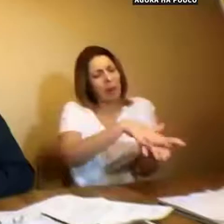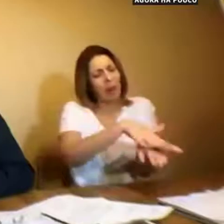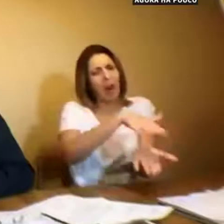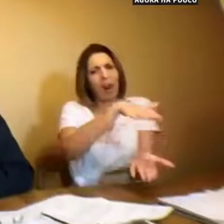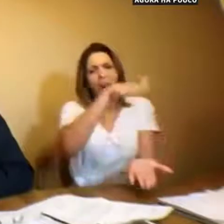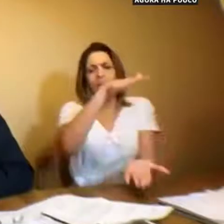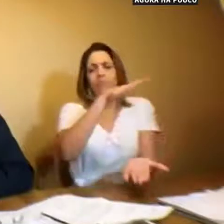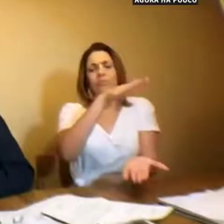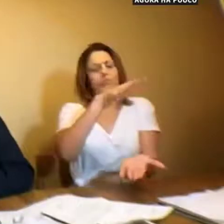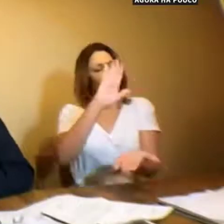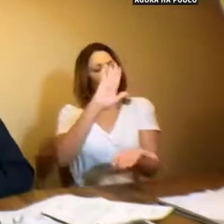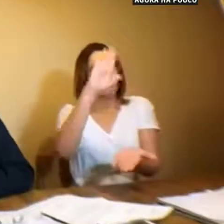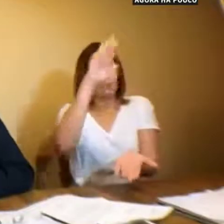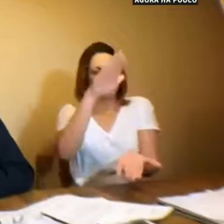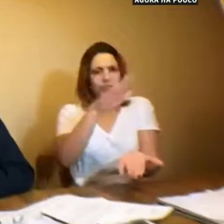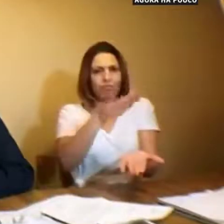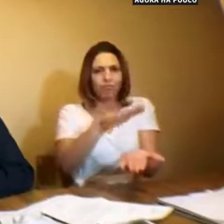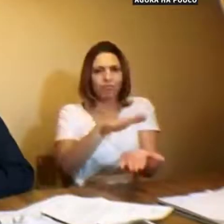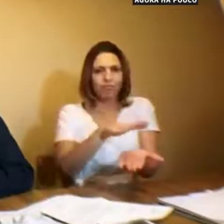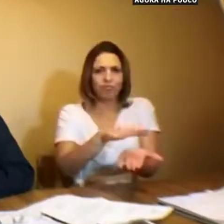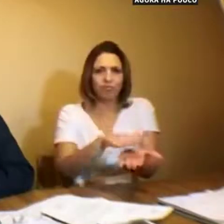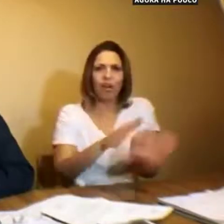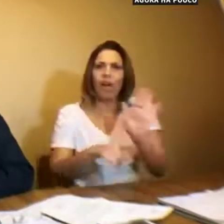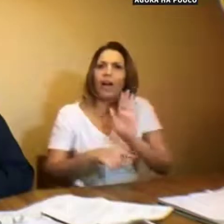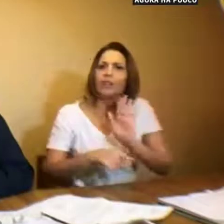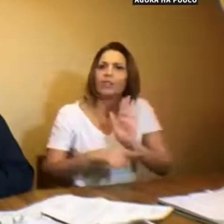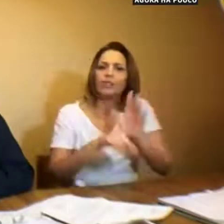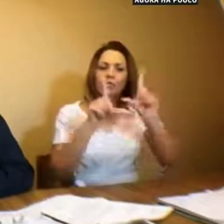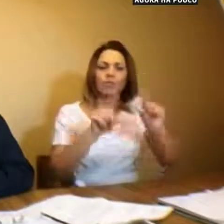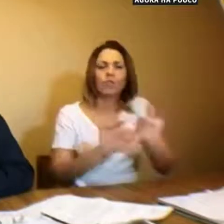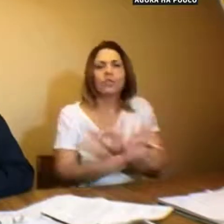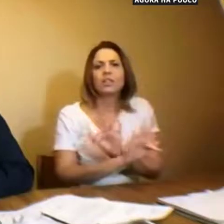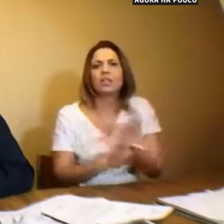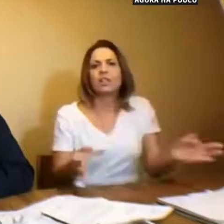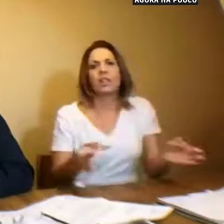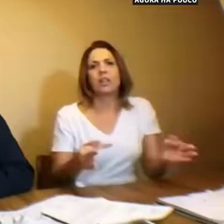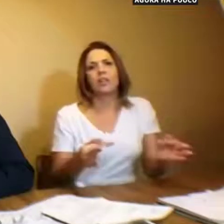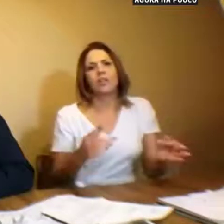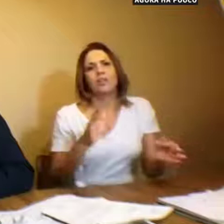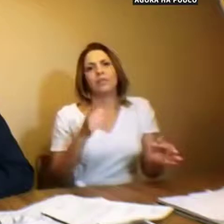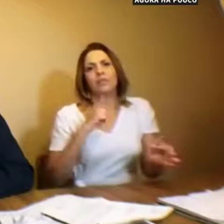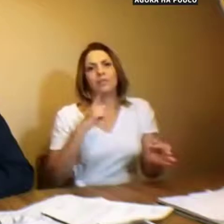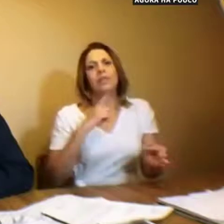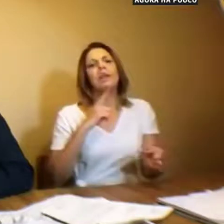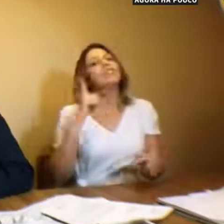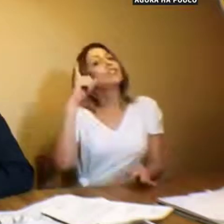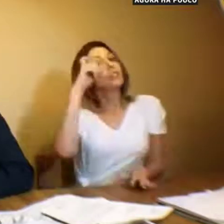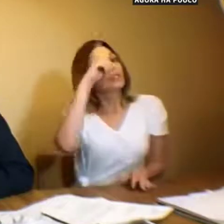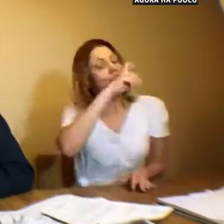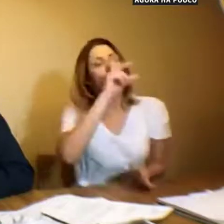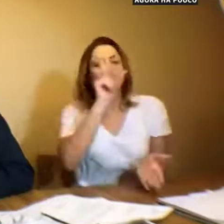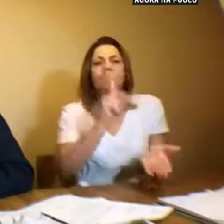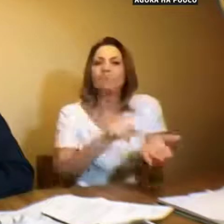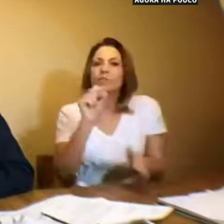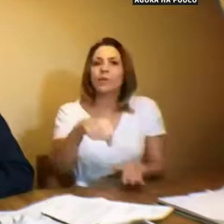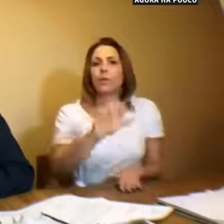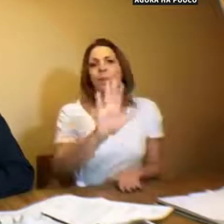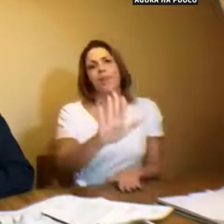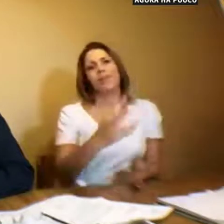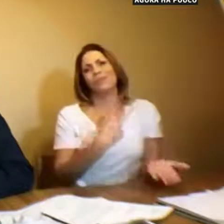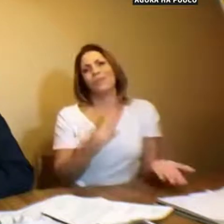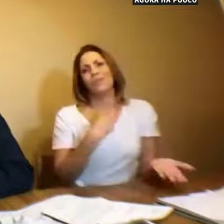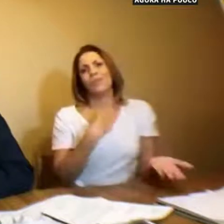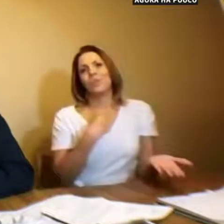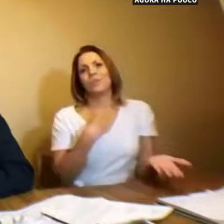muita coisa, desonerar a folha de pagamento. É uma tarefa difícil? É. Mas não podemos